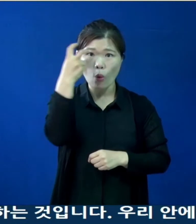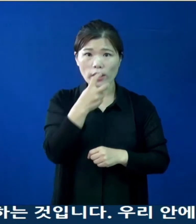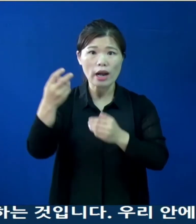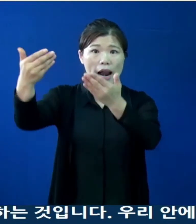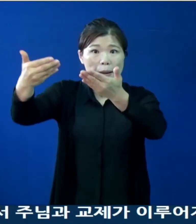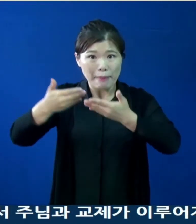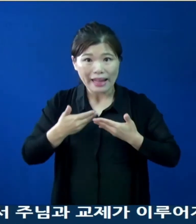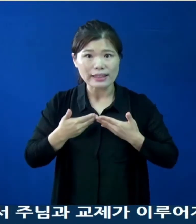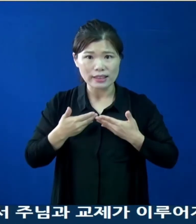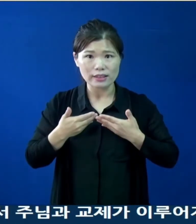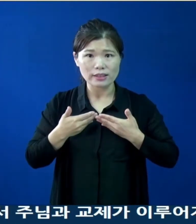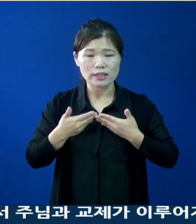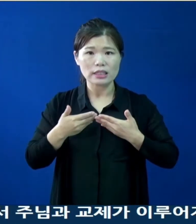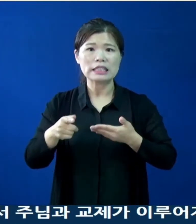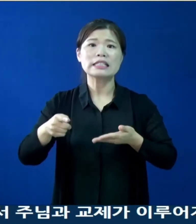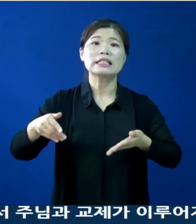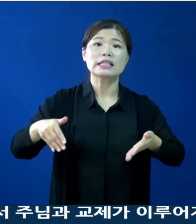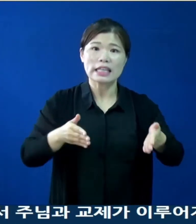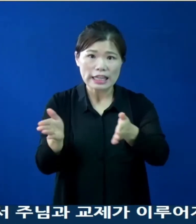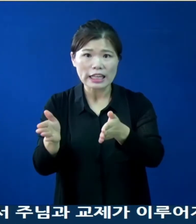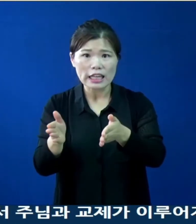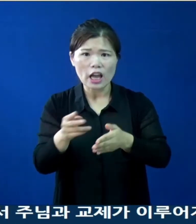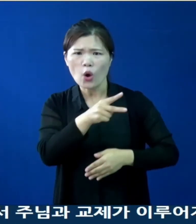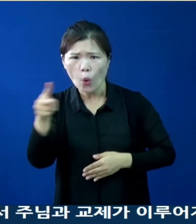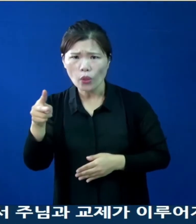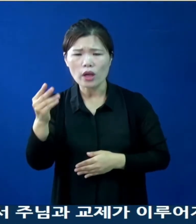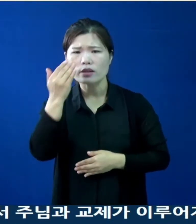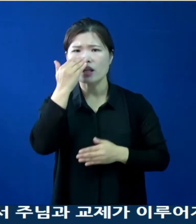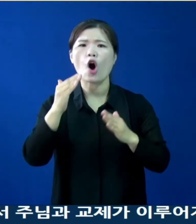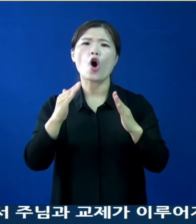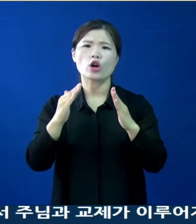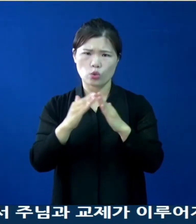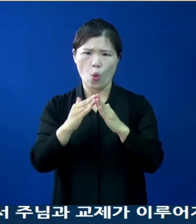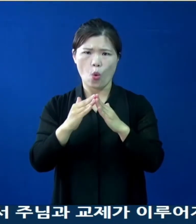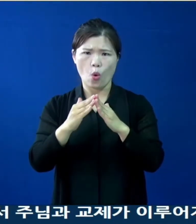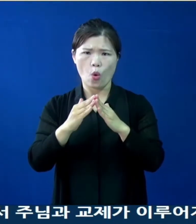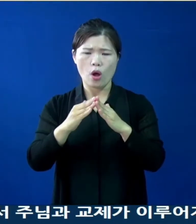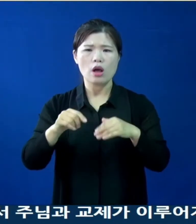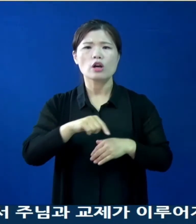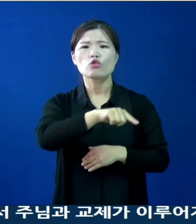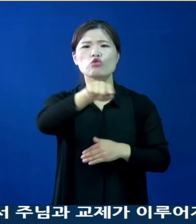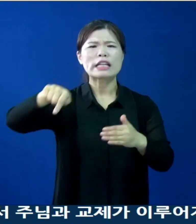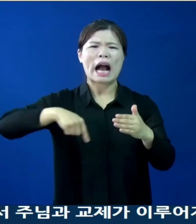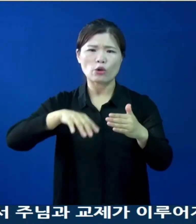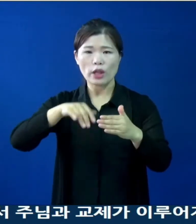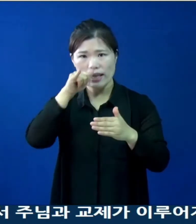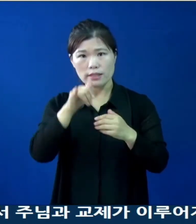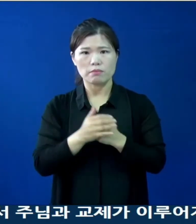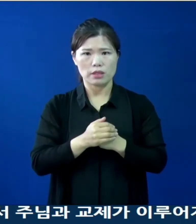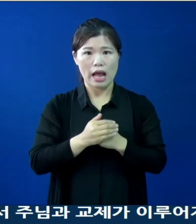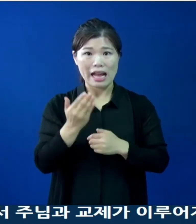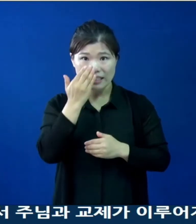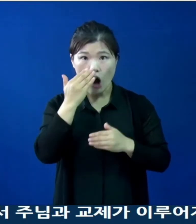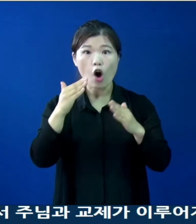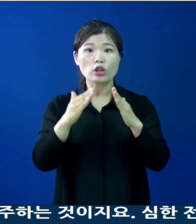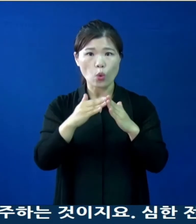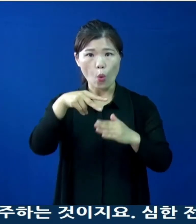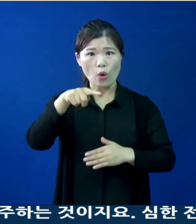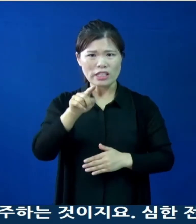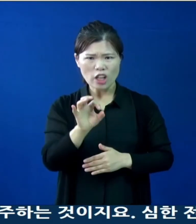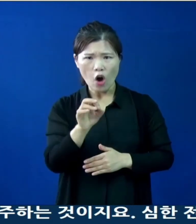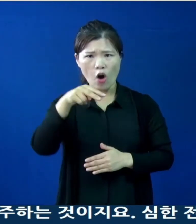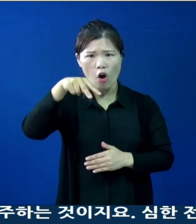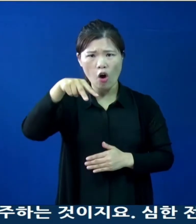받는 그 길이 성소가 우리 가운데 있나이다. 성소가 내